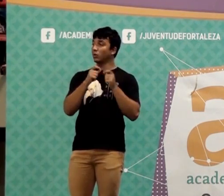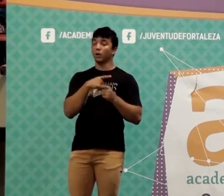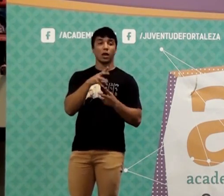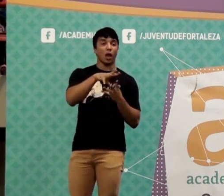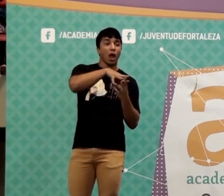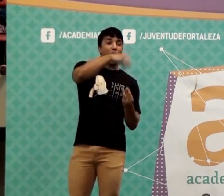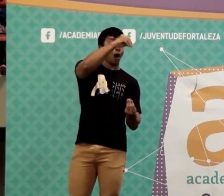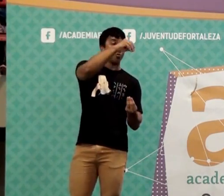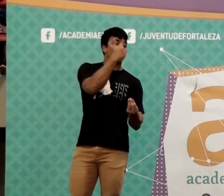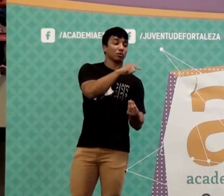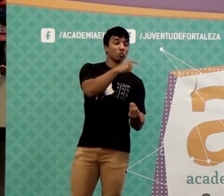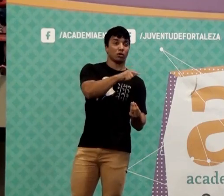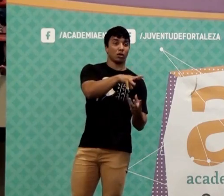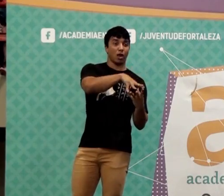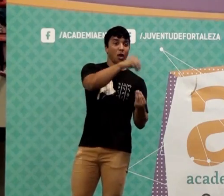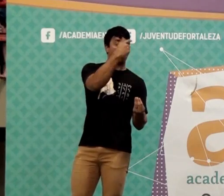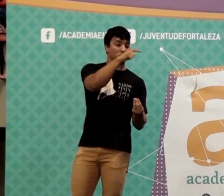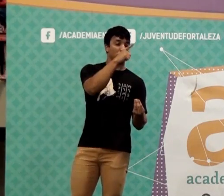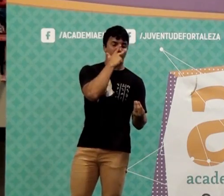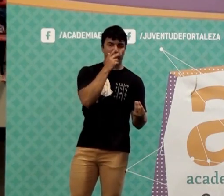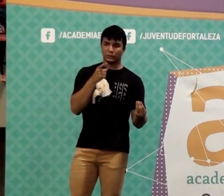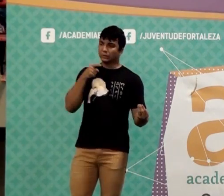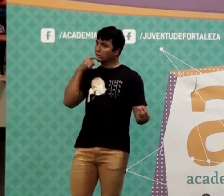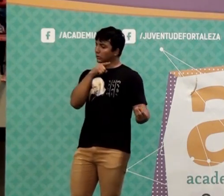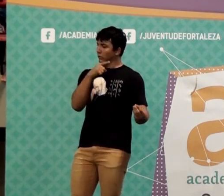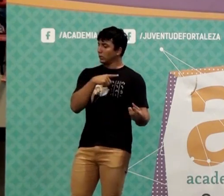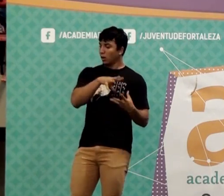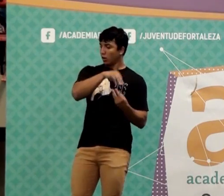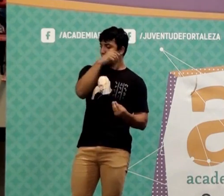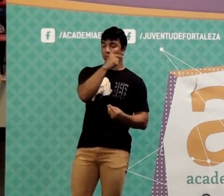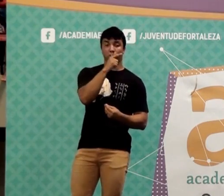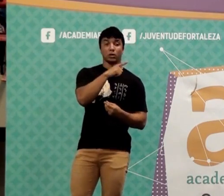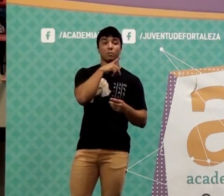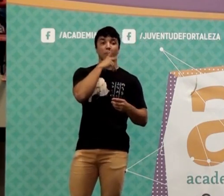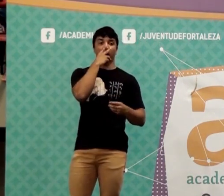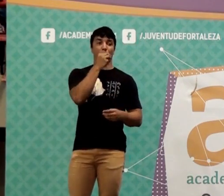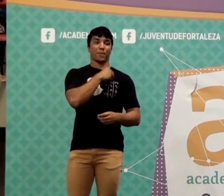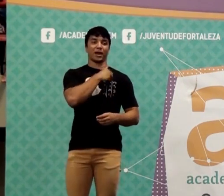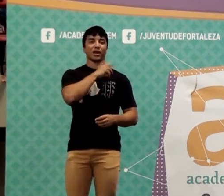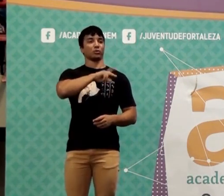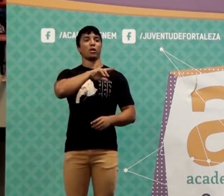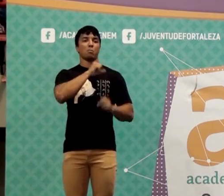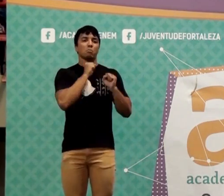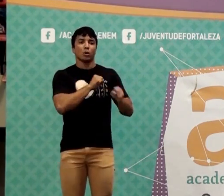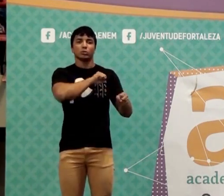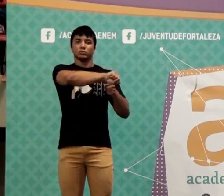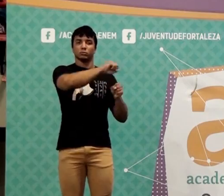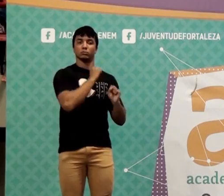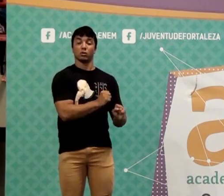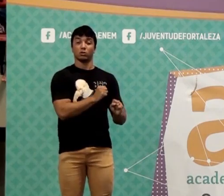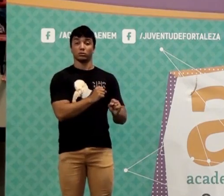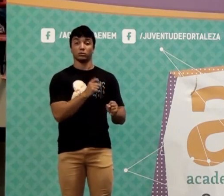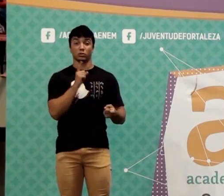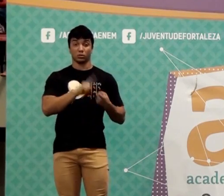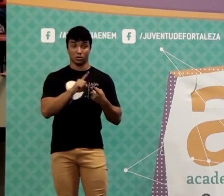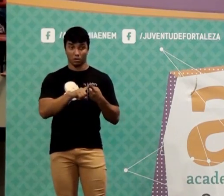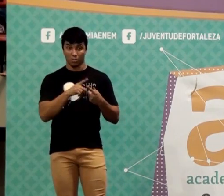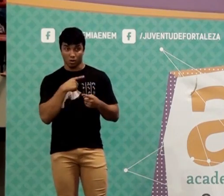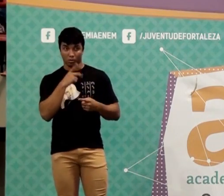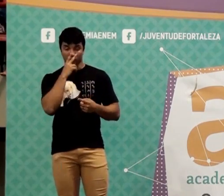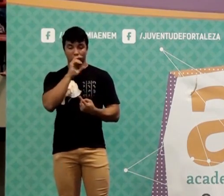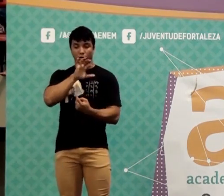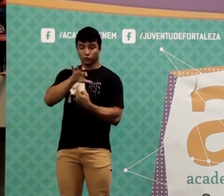exagerado e receberam da igreja a promessa que vão receber o perdão dos pecados. Imagine que eu